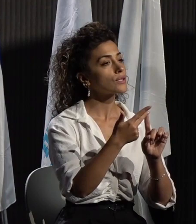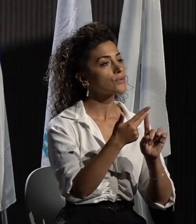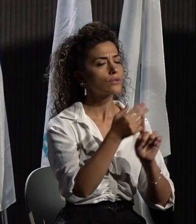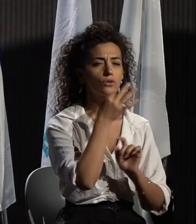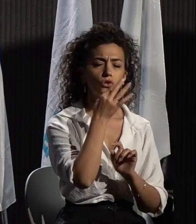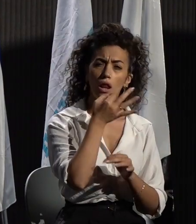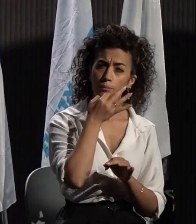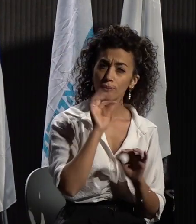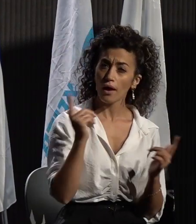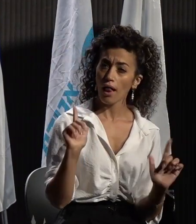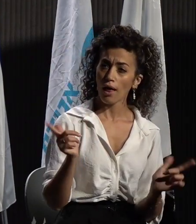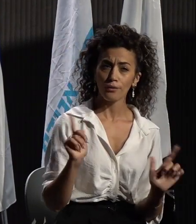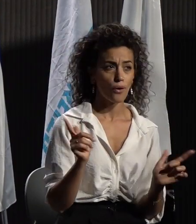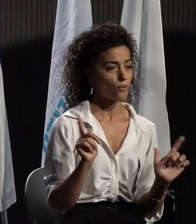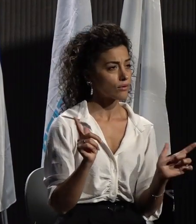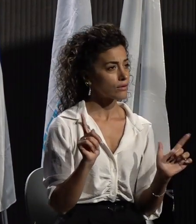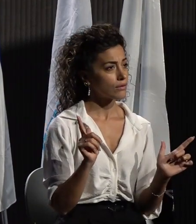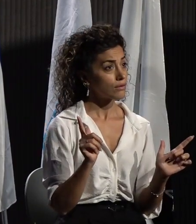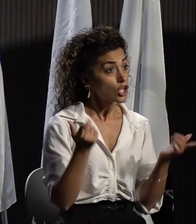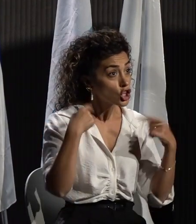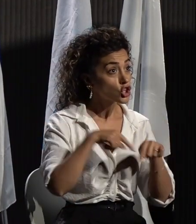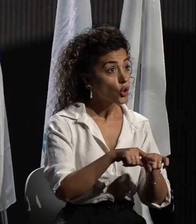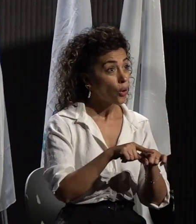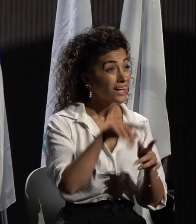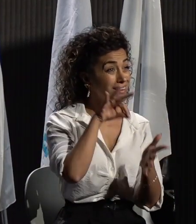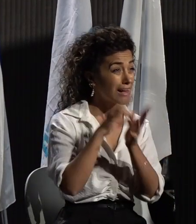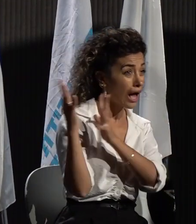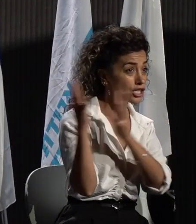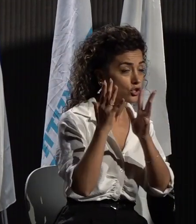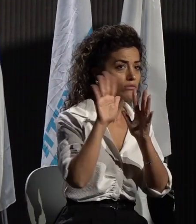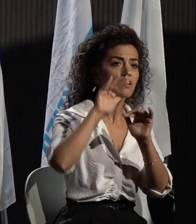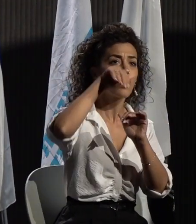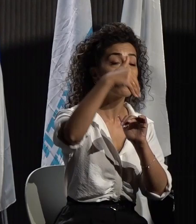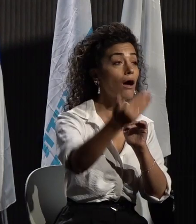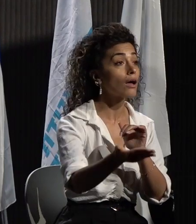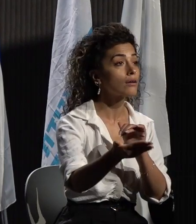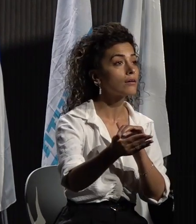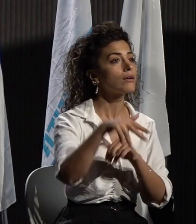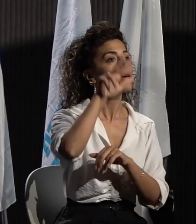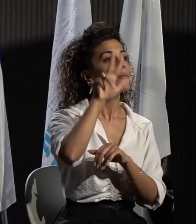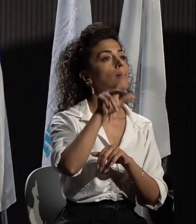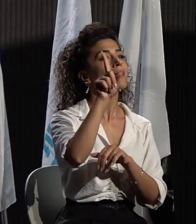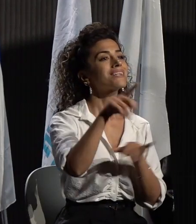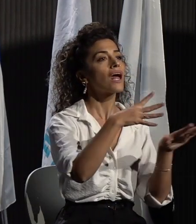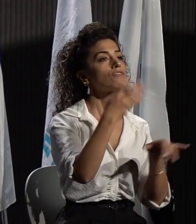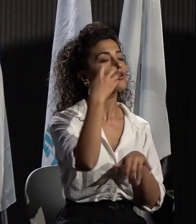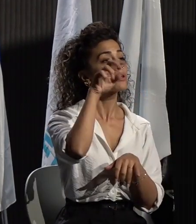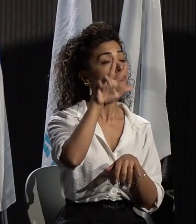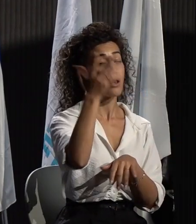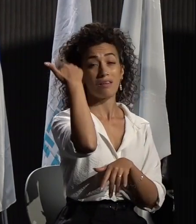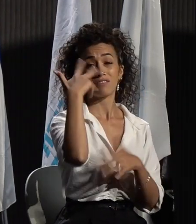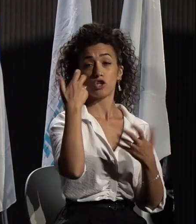מותר לחגוג במהלך אסון ואחריו? במרץ 1943, לפני 80